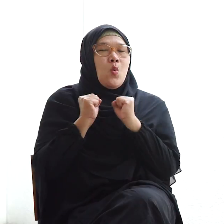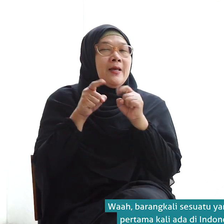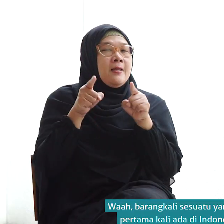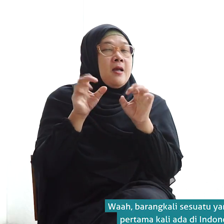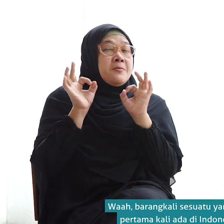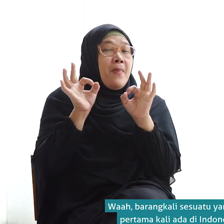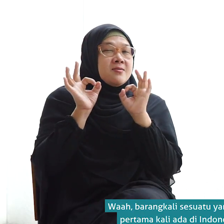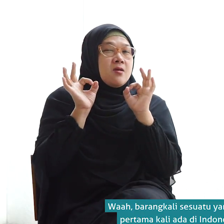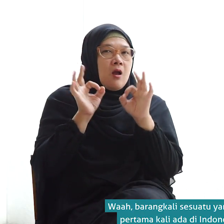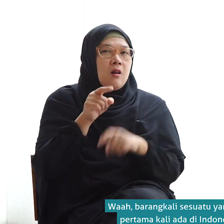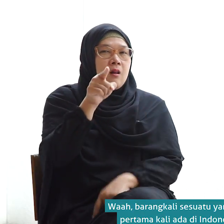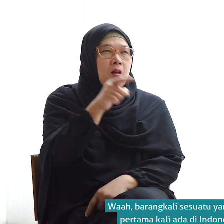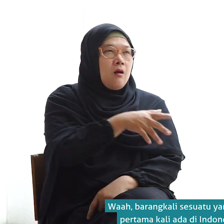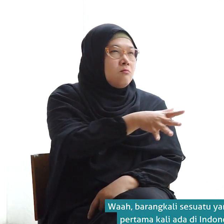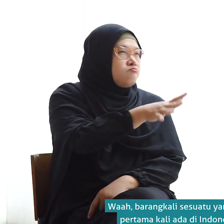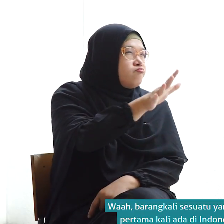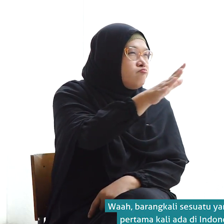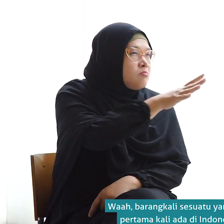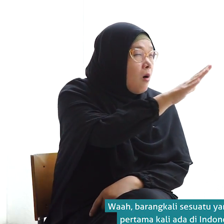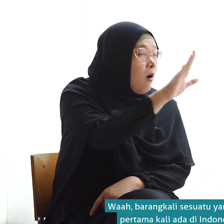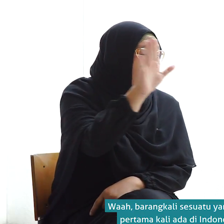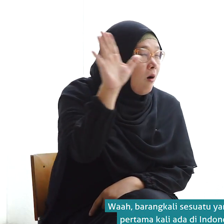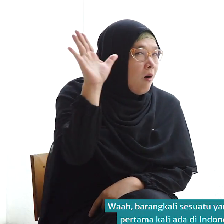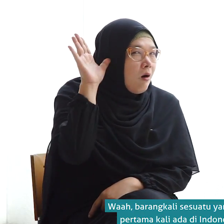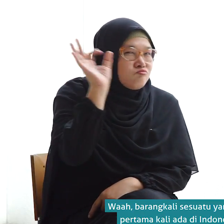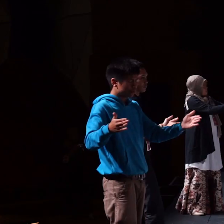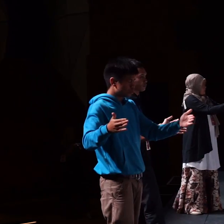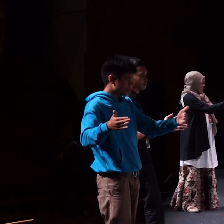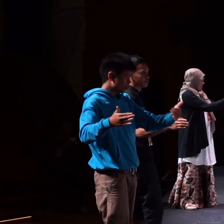Wah, barangkali sesuatu yang baru pertama kali ada di Indonesia.